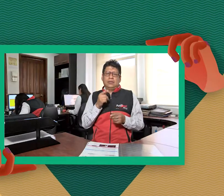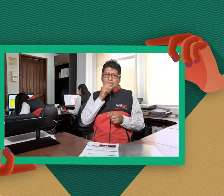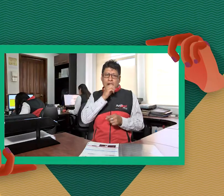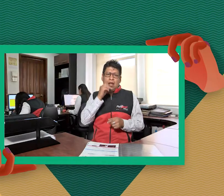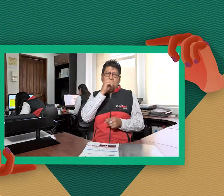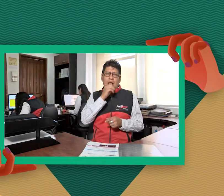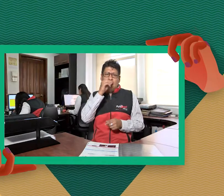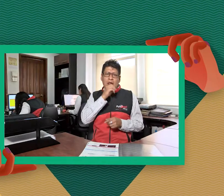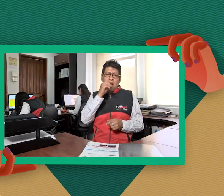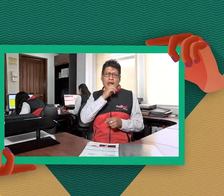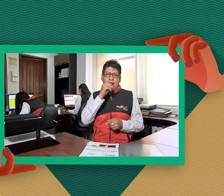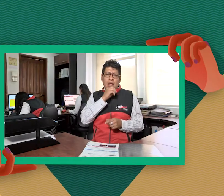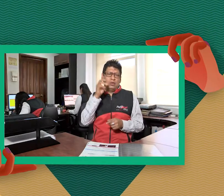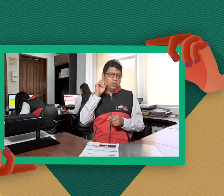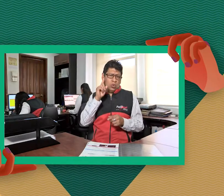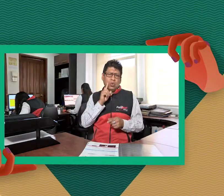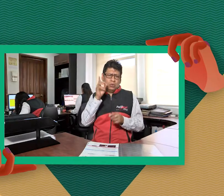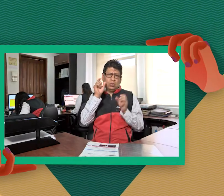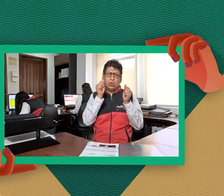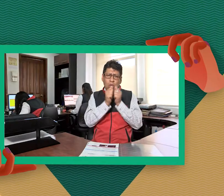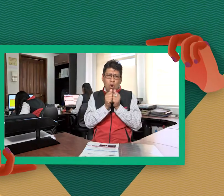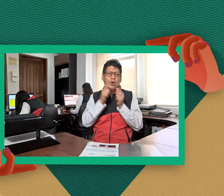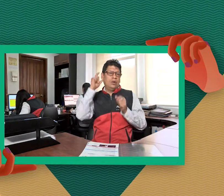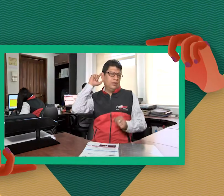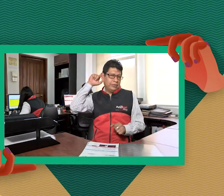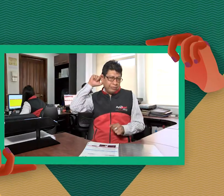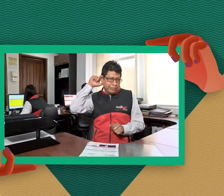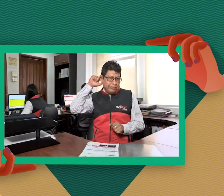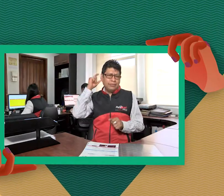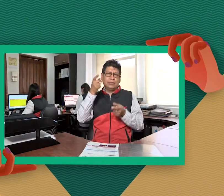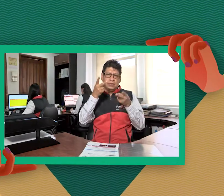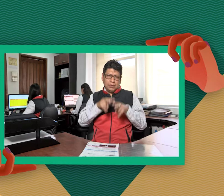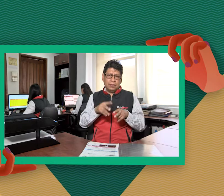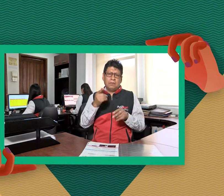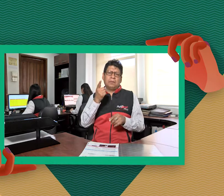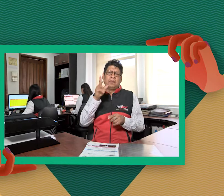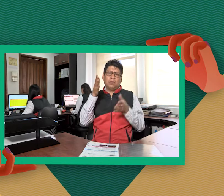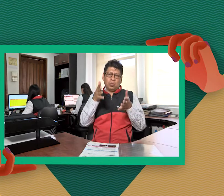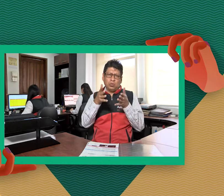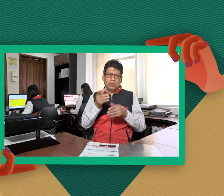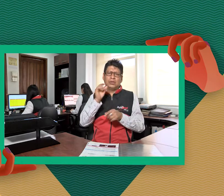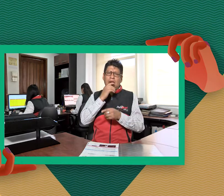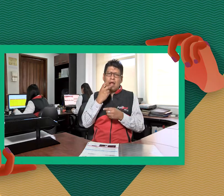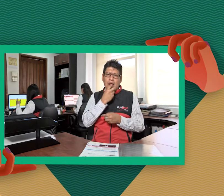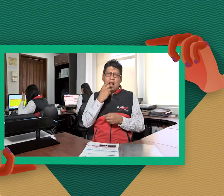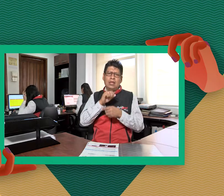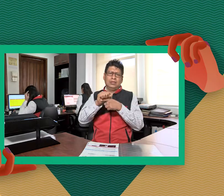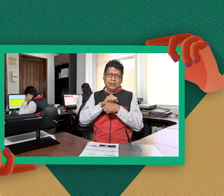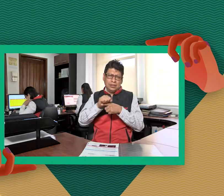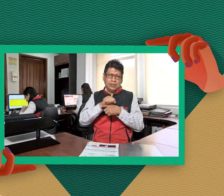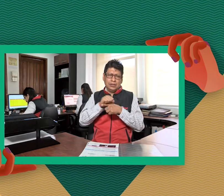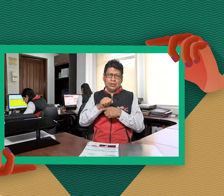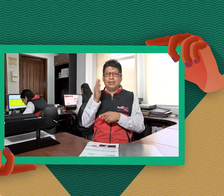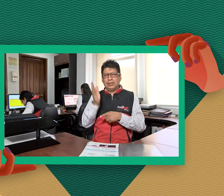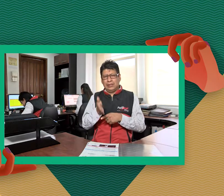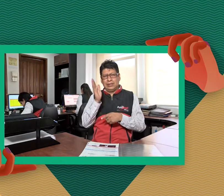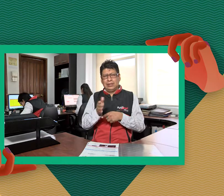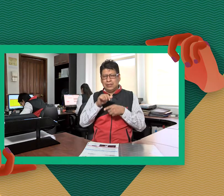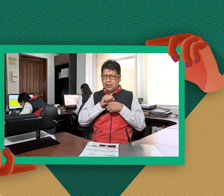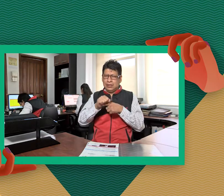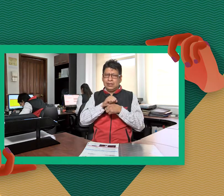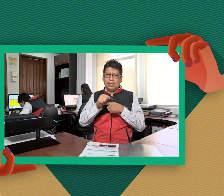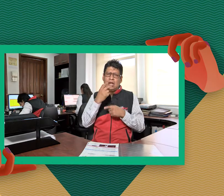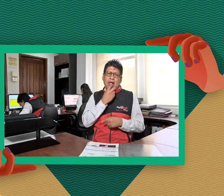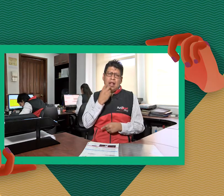igual que yo también existían personas hipoacúsicas es decir con restos auditivos otros utilizaban audífonos sin